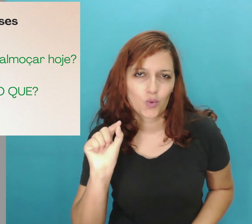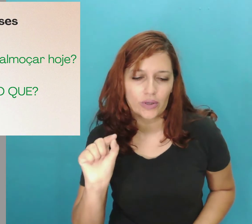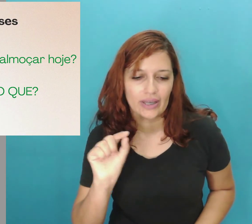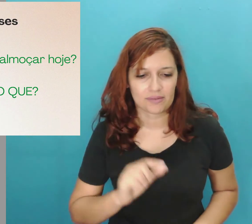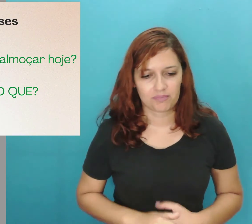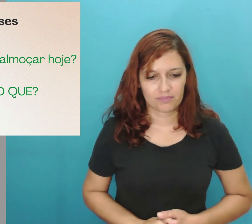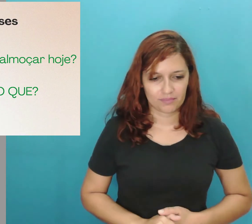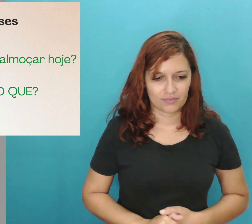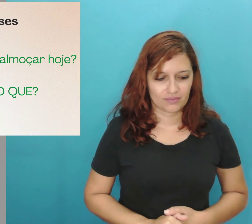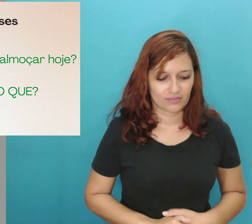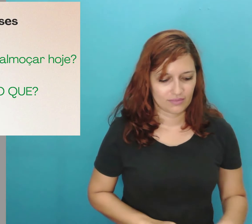quê?